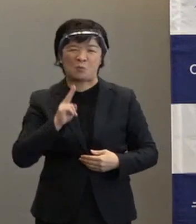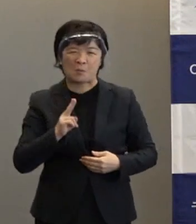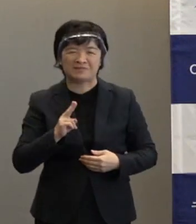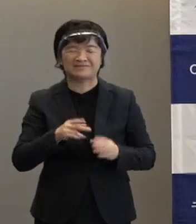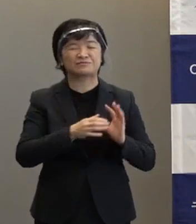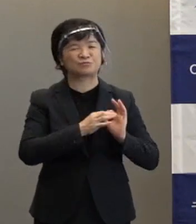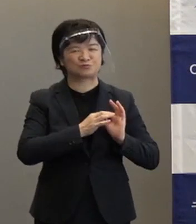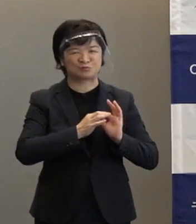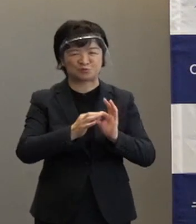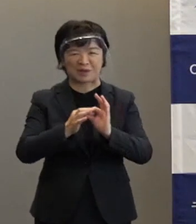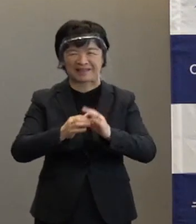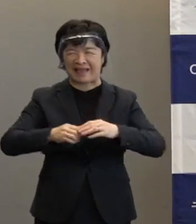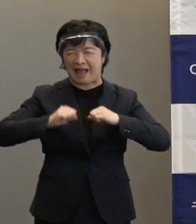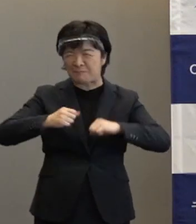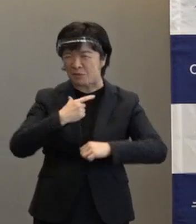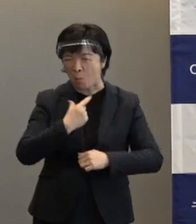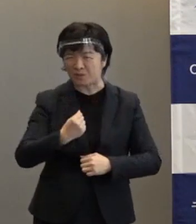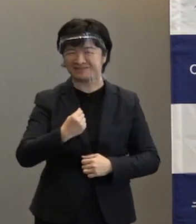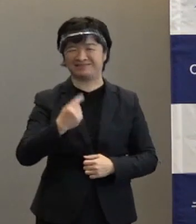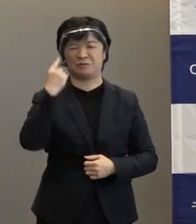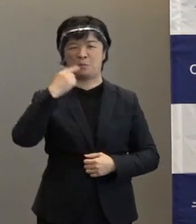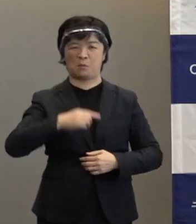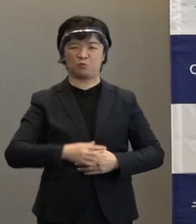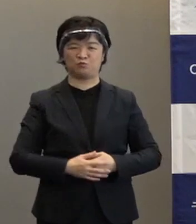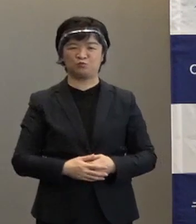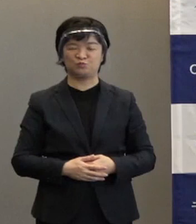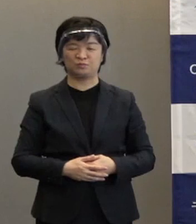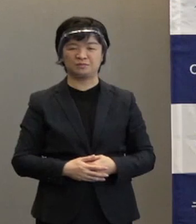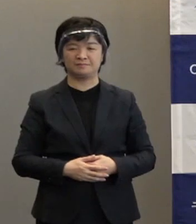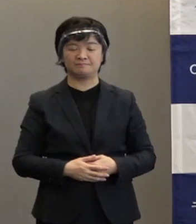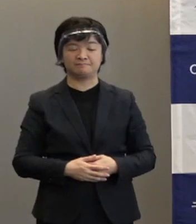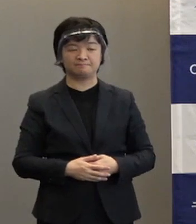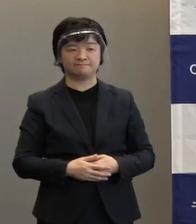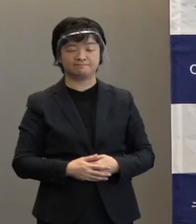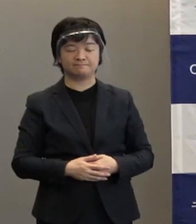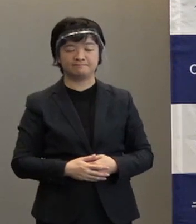頑張っていただきたいなと、そういうふうに思っています。